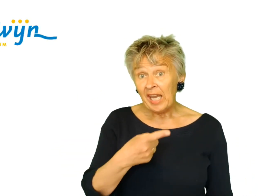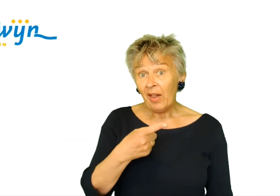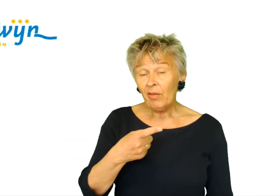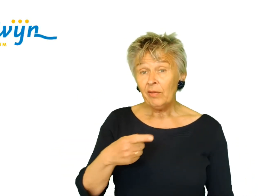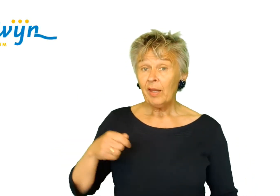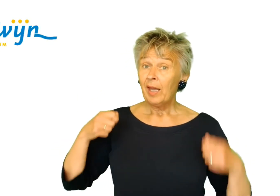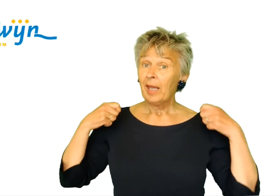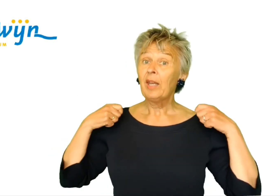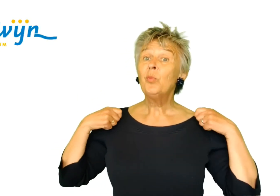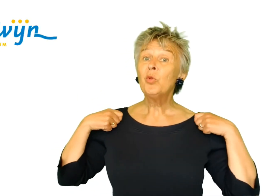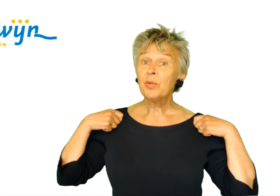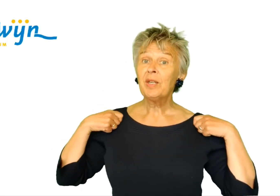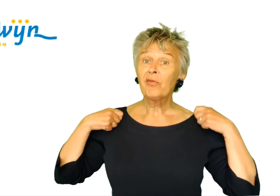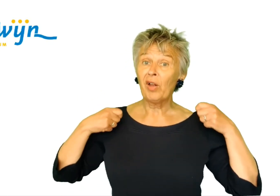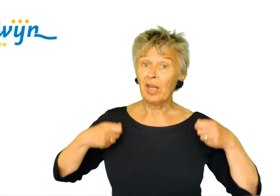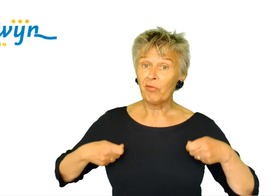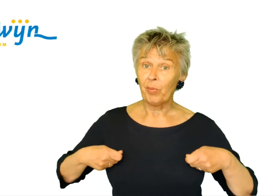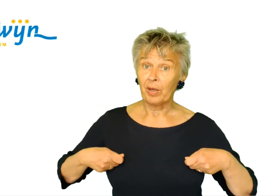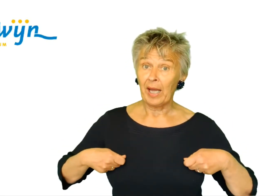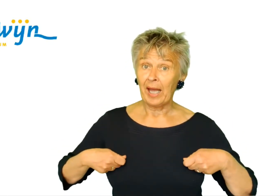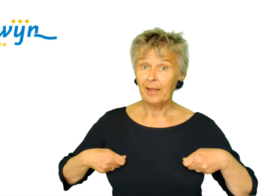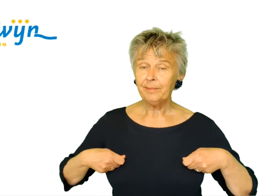Snel. En nu moet je hem in ieder geval even pakken aan.